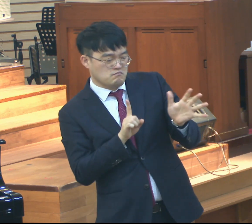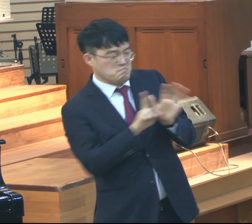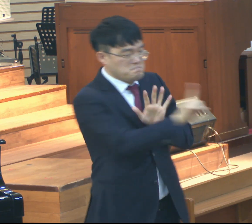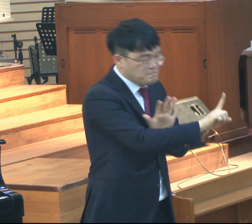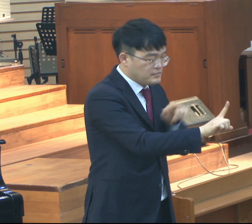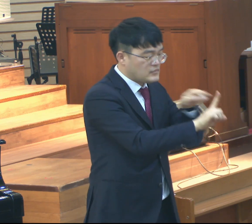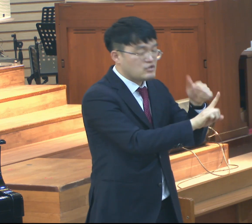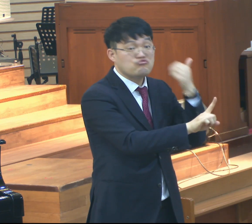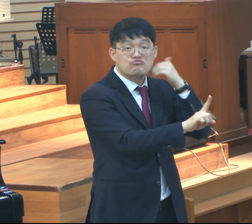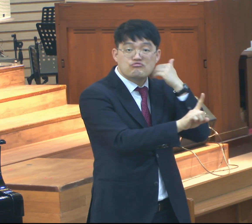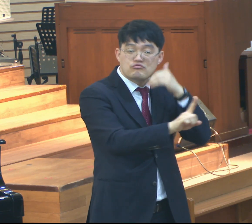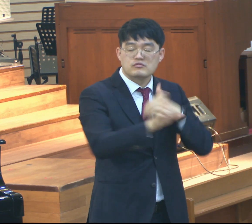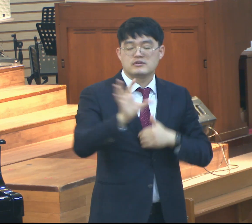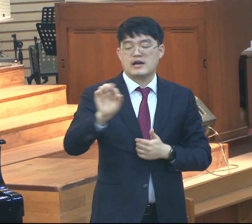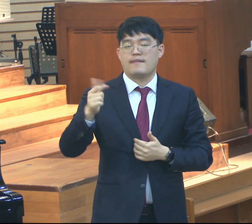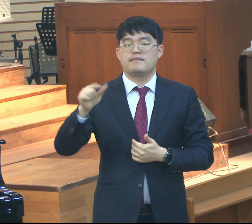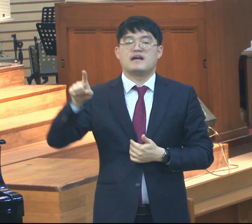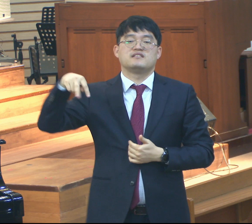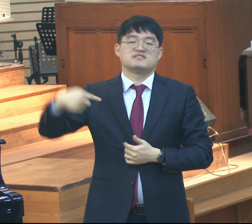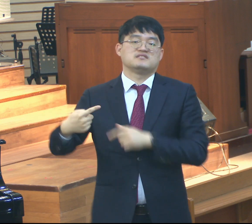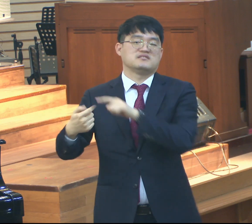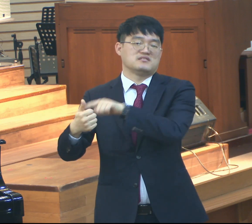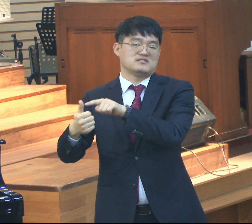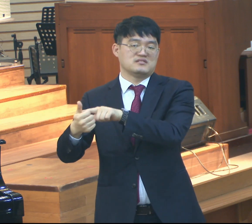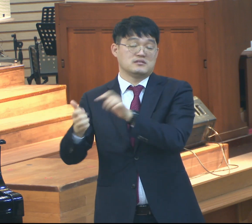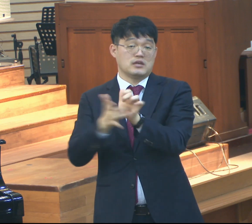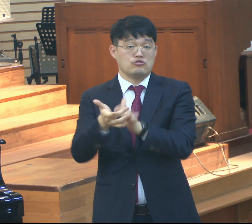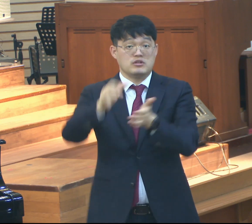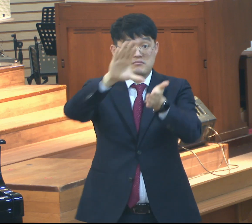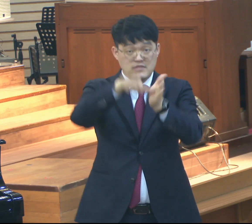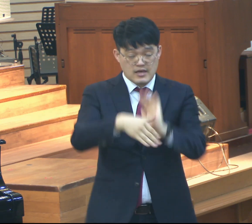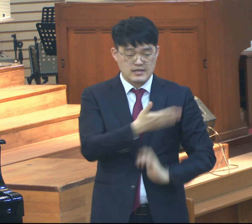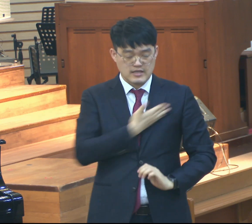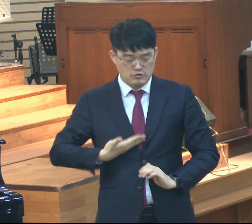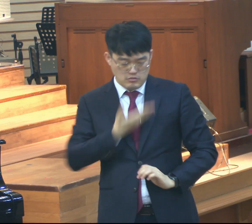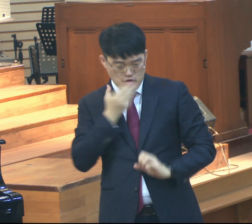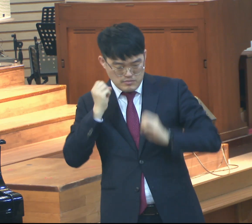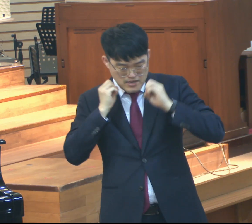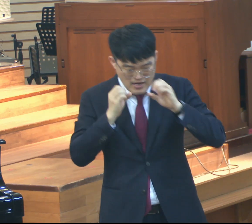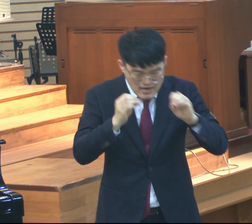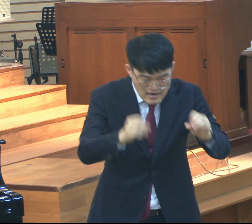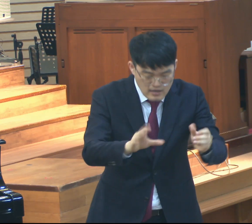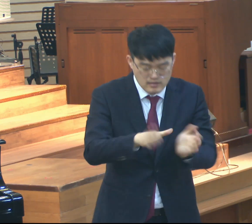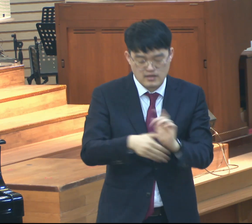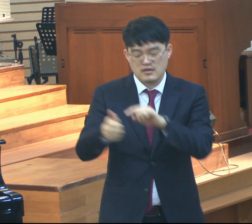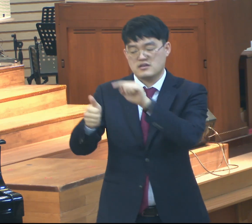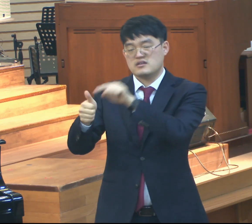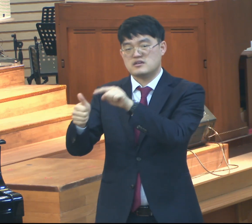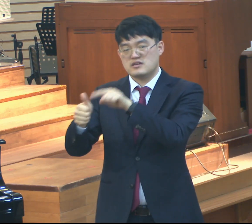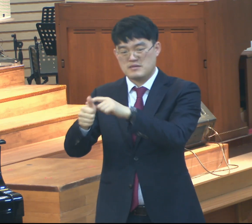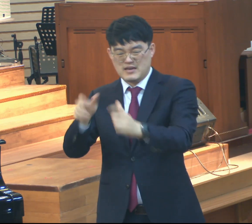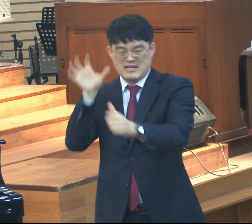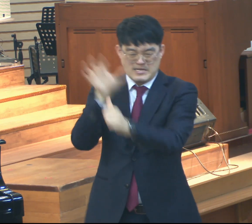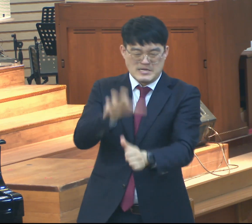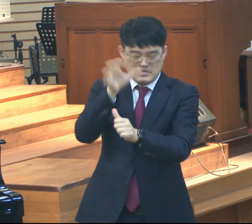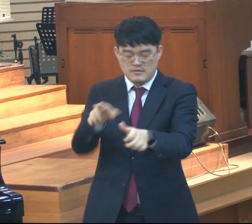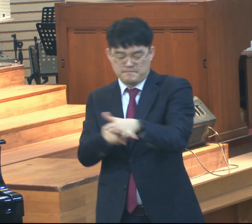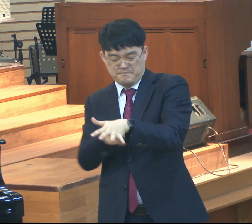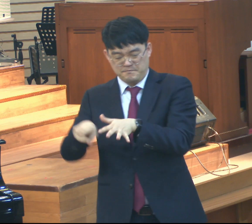보면서 예수님 당시에 또 사도들이 복음을 전할 때 안나스가 가장 중심적인 역할을 했다는